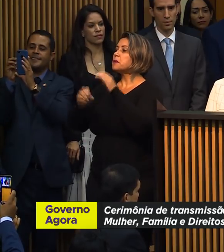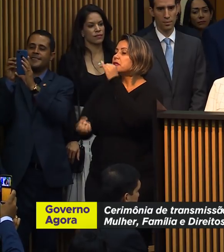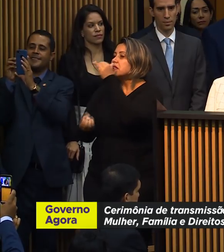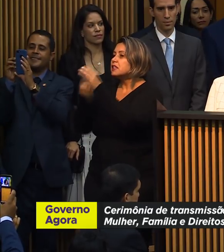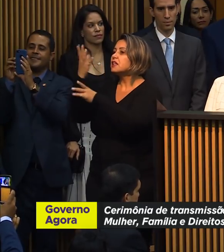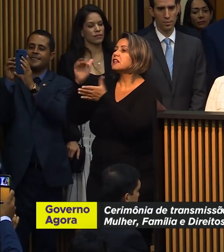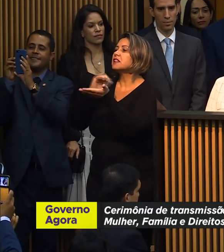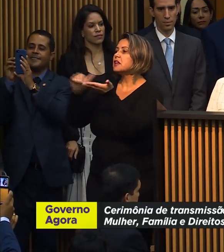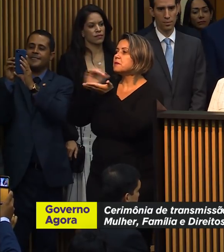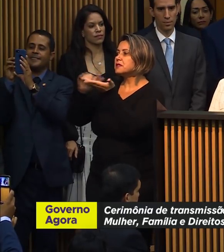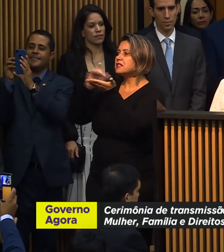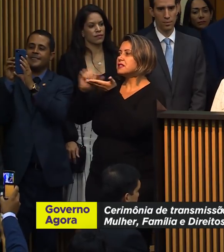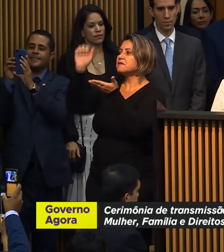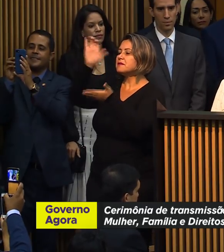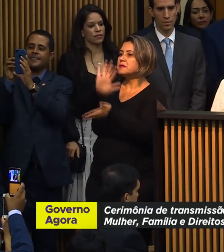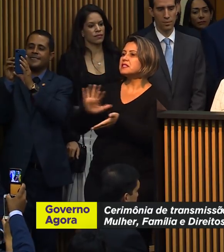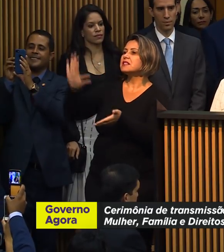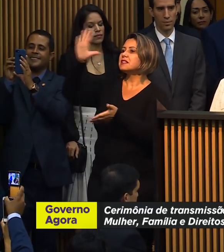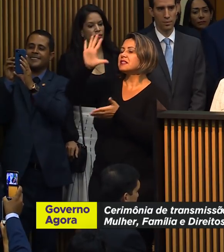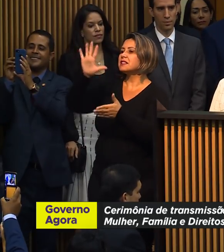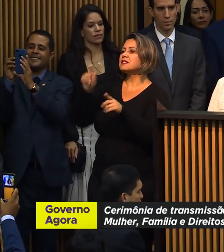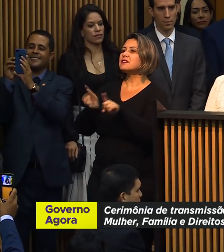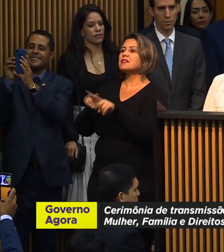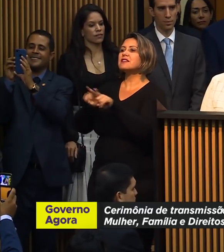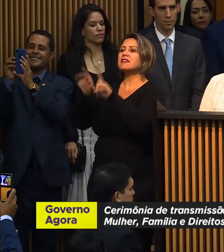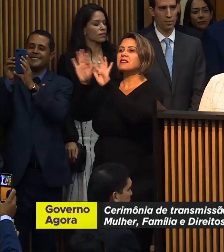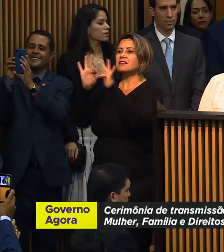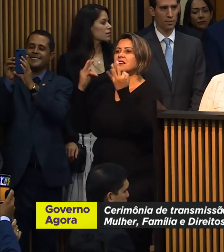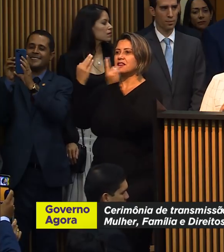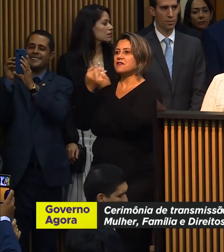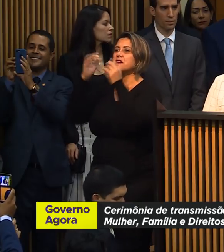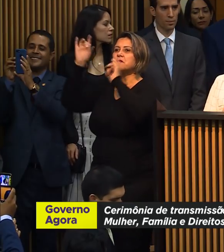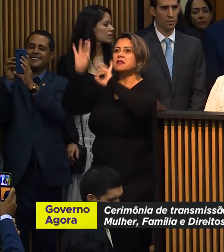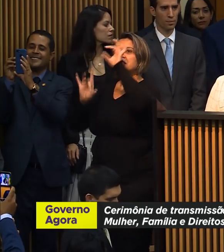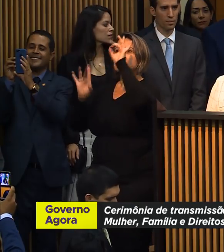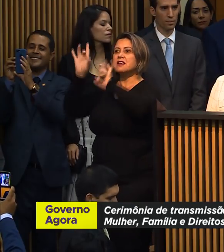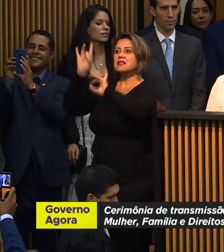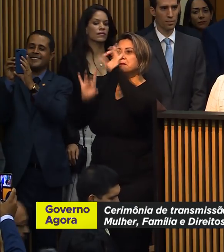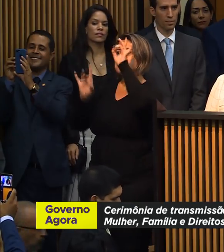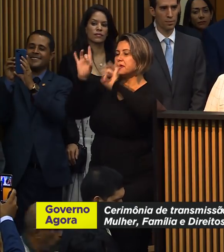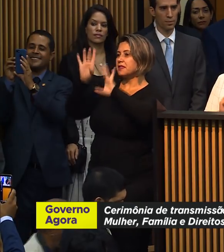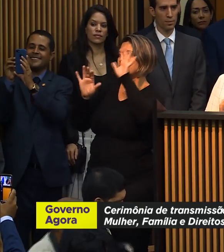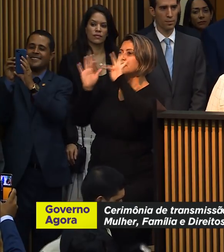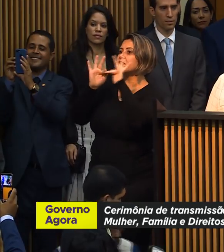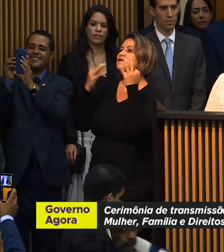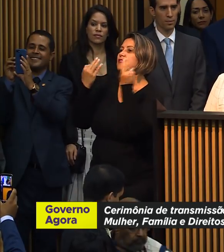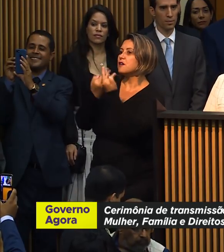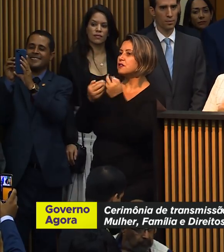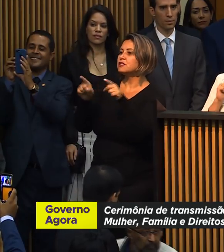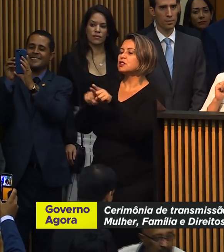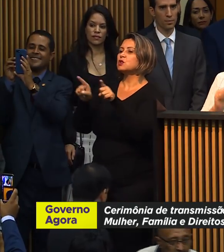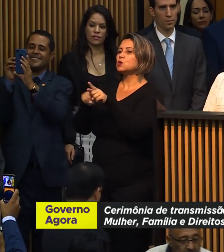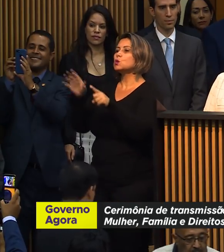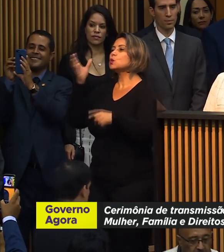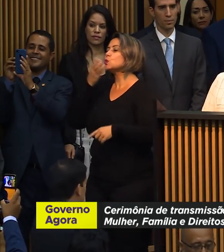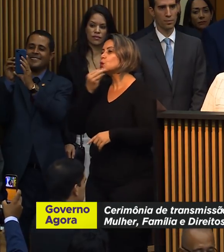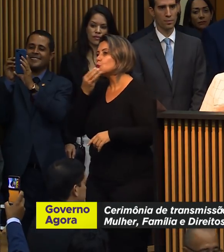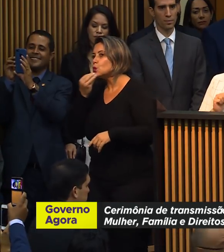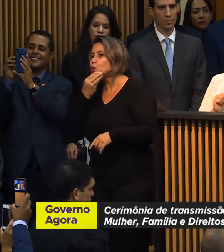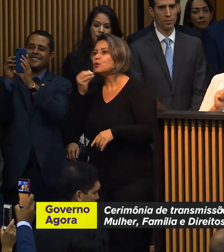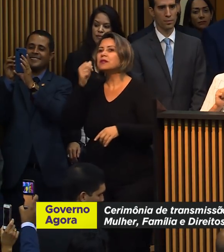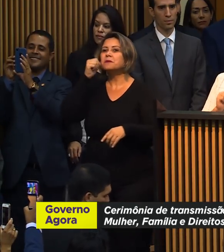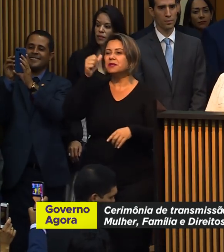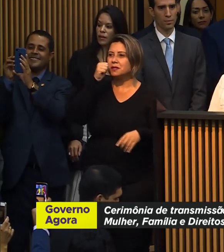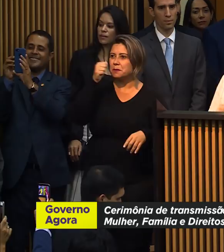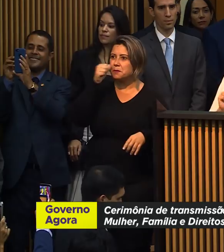criamos a Secretaria Nacional da Família, que cuidará especialmente de nossas famílias. Nossos homens, assim como nossas